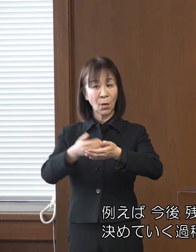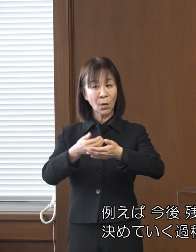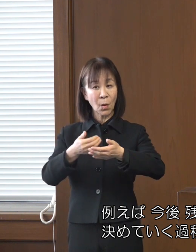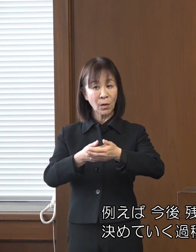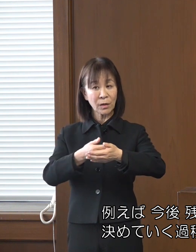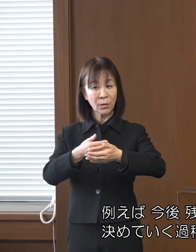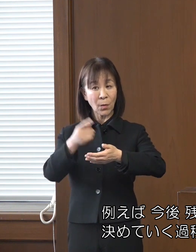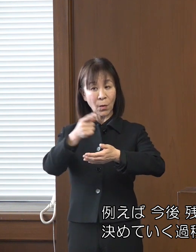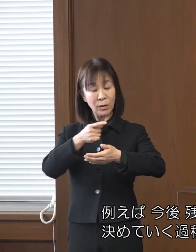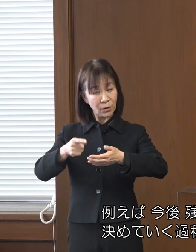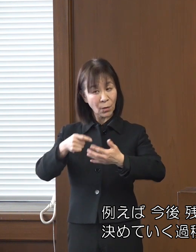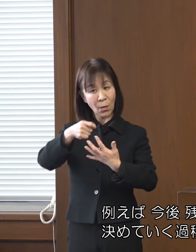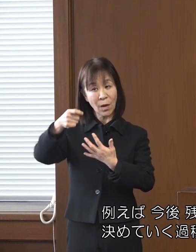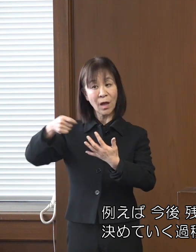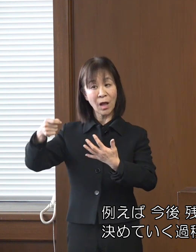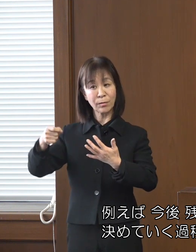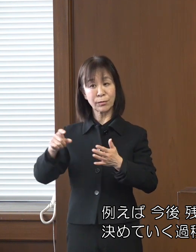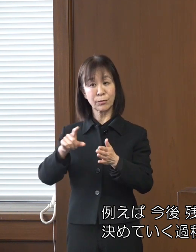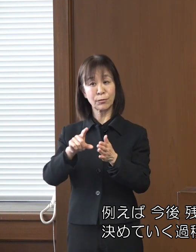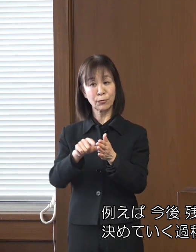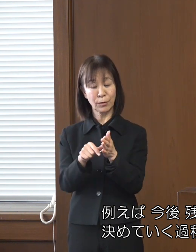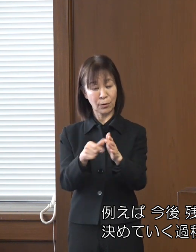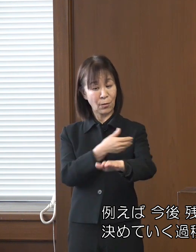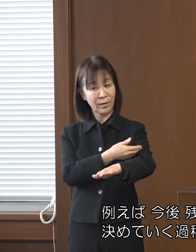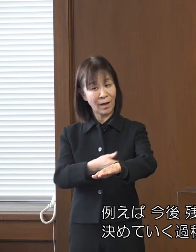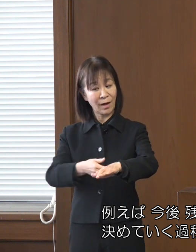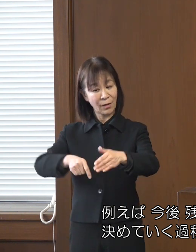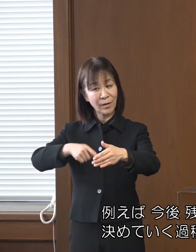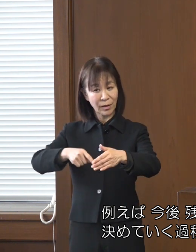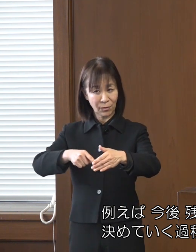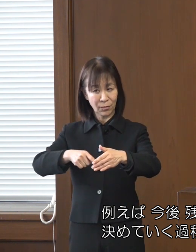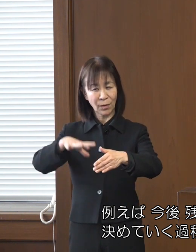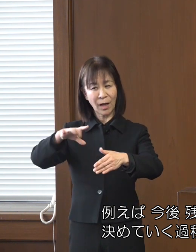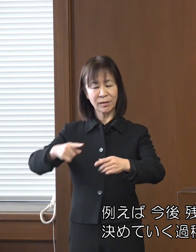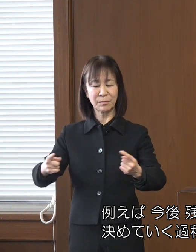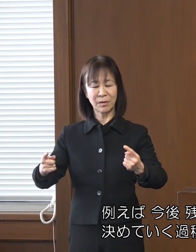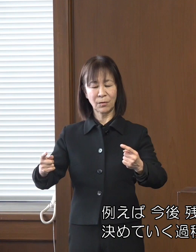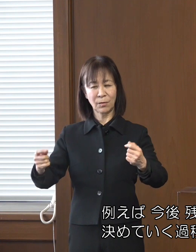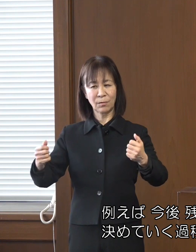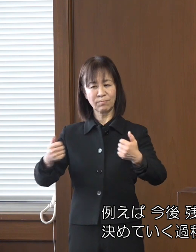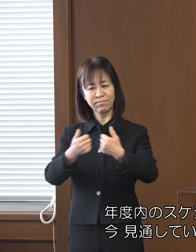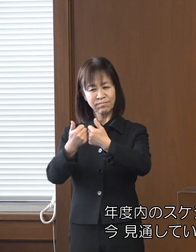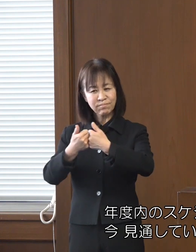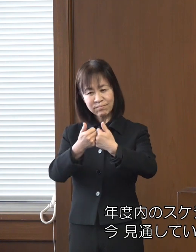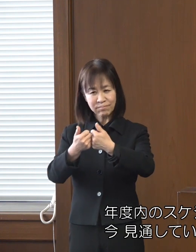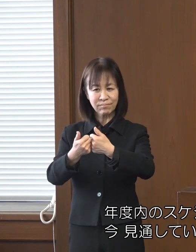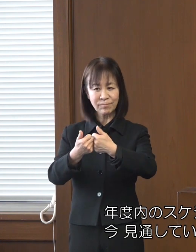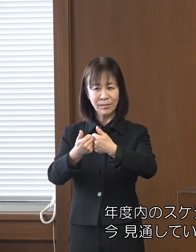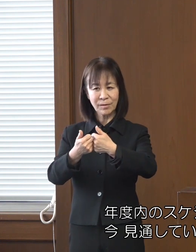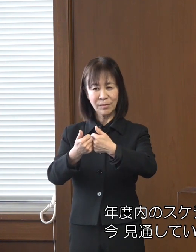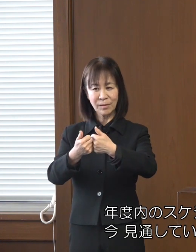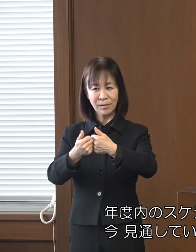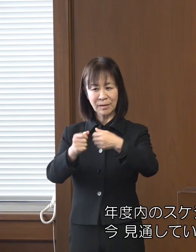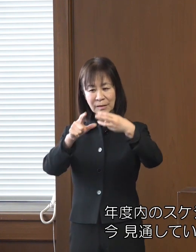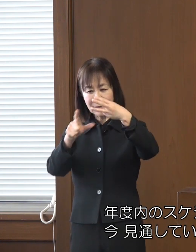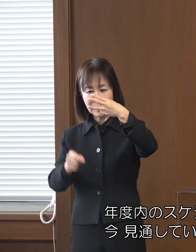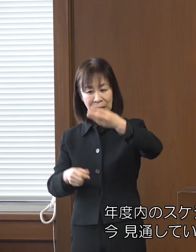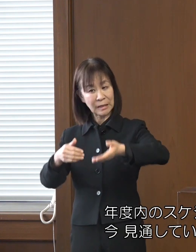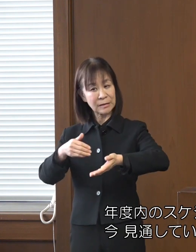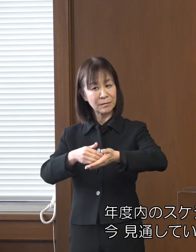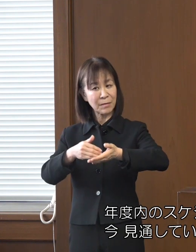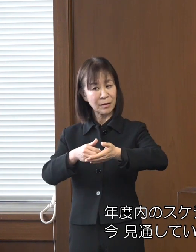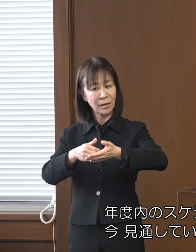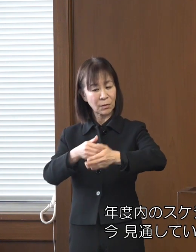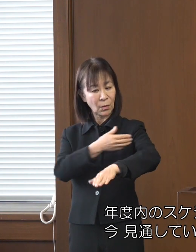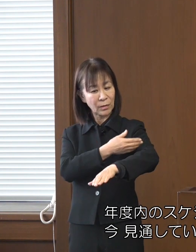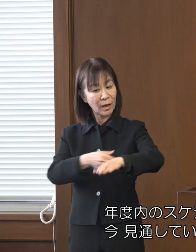方を人選を決めていく過程だとか、初会合を開くだとか、年度内のスケジュール感ってどういうふうに今見通